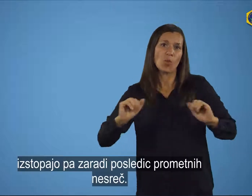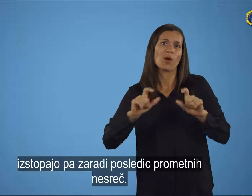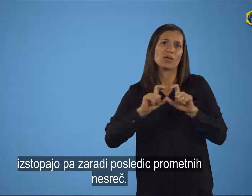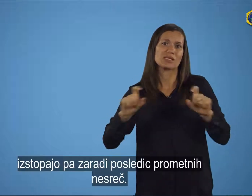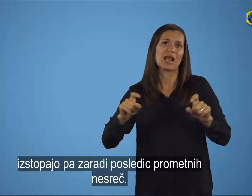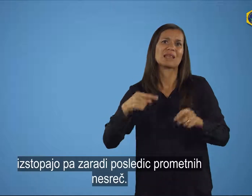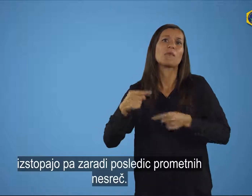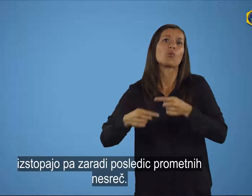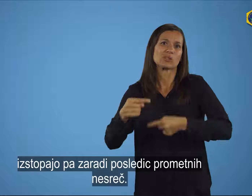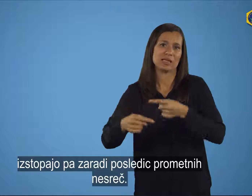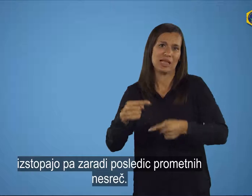nesreč.